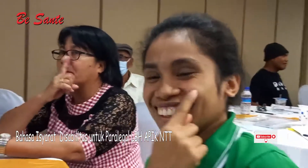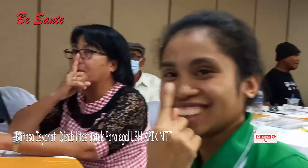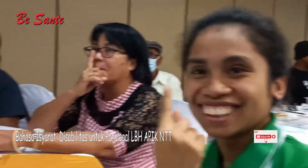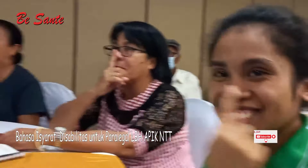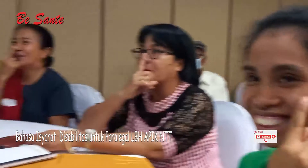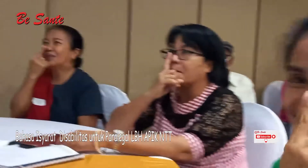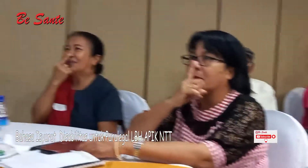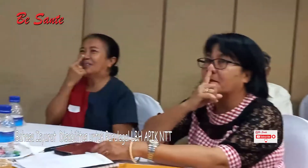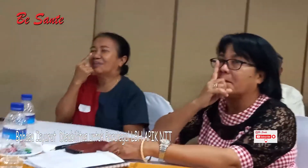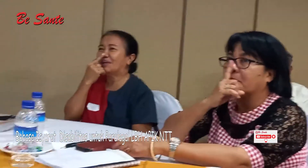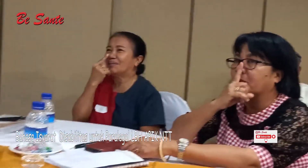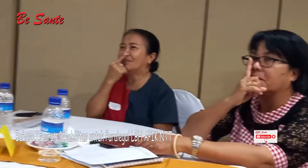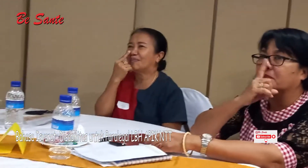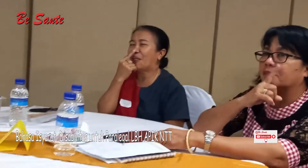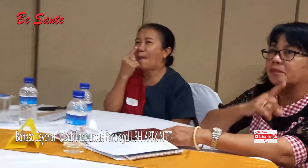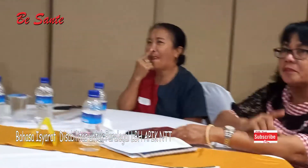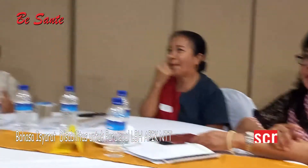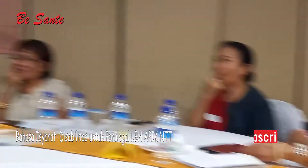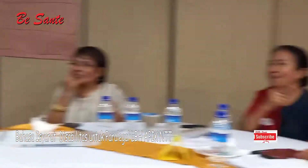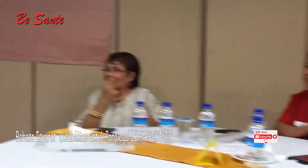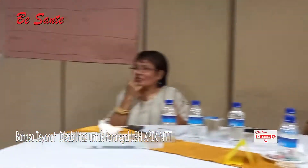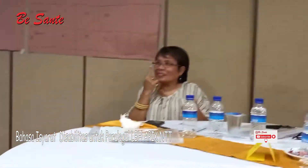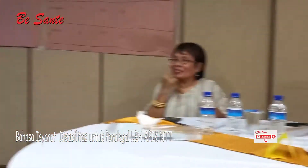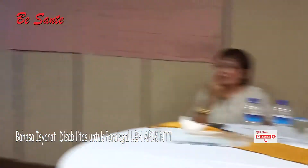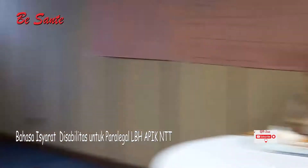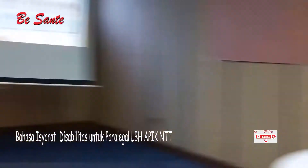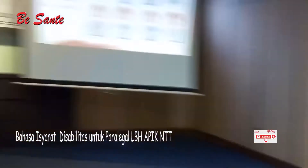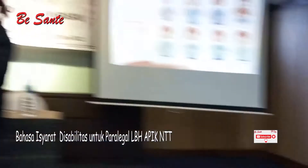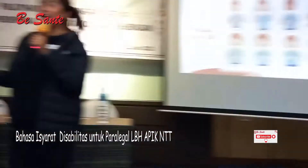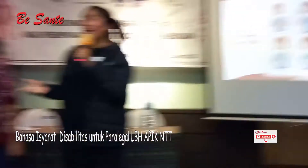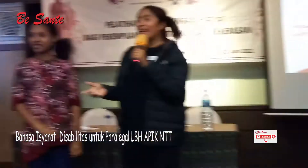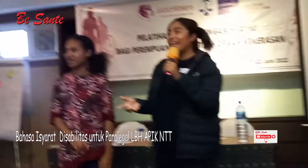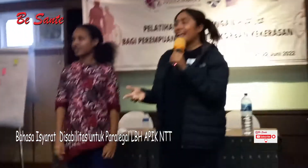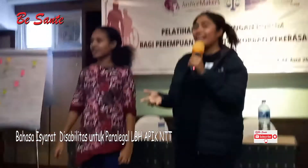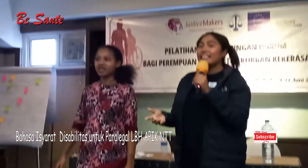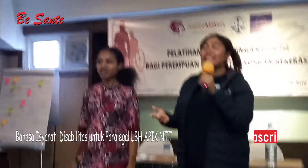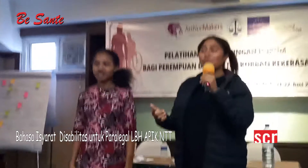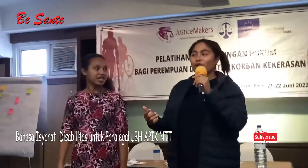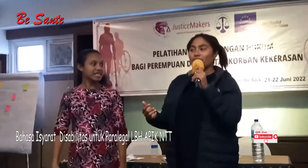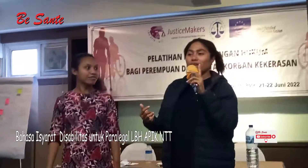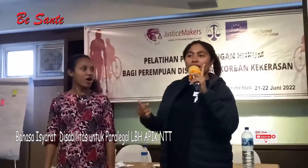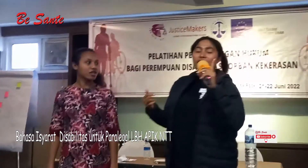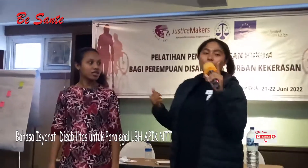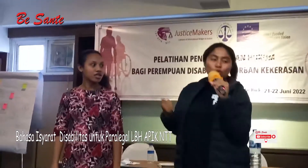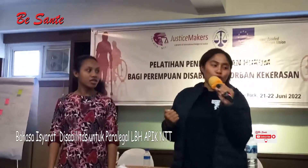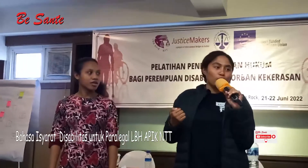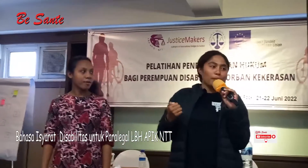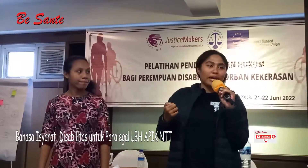Cium hidung Sabu. Oke. Okay. Rote Sabu apa le? Timor. Timor tuh belum pakai